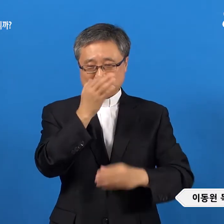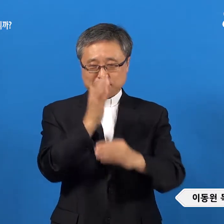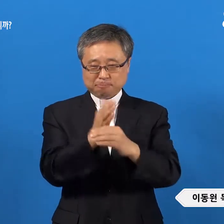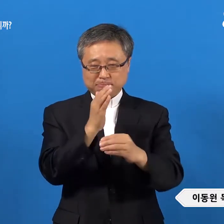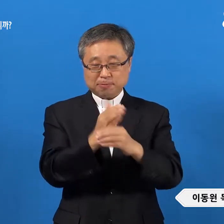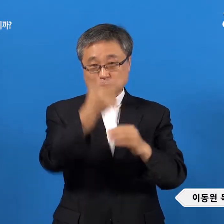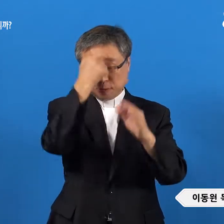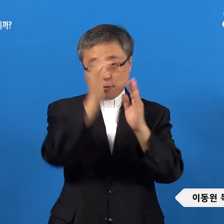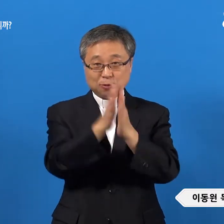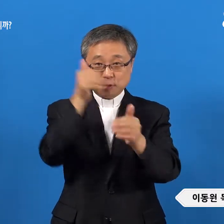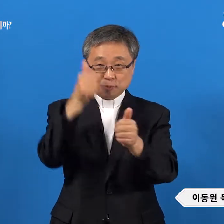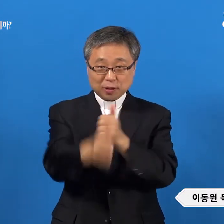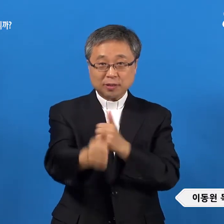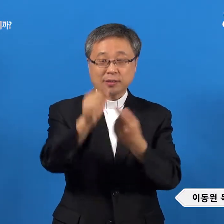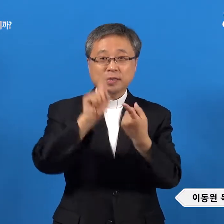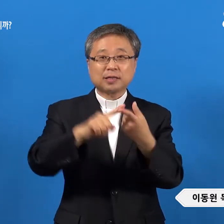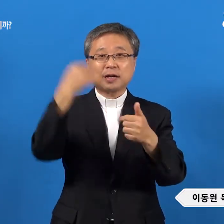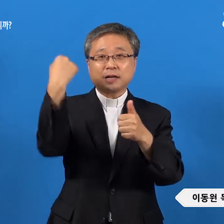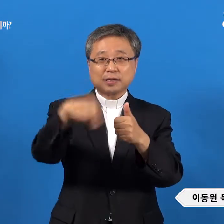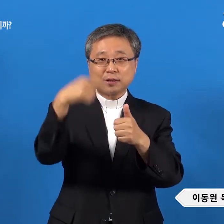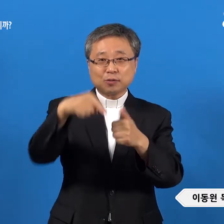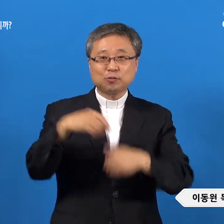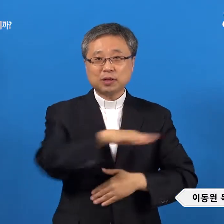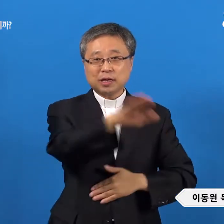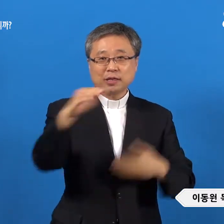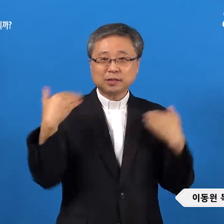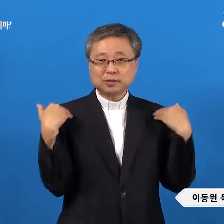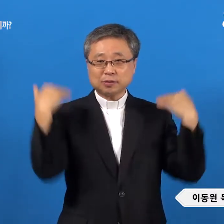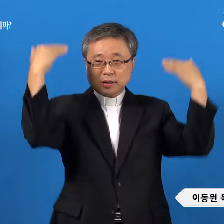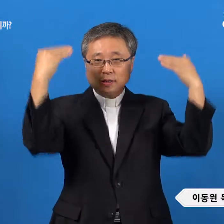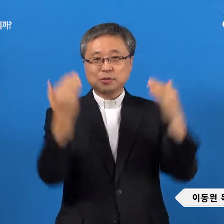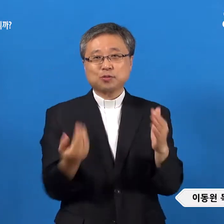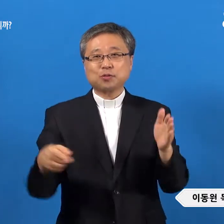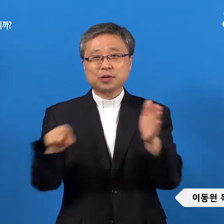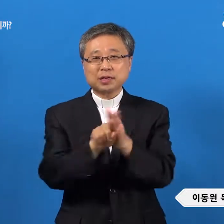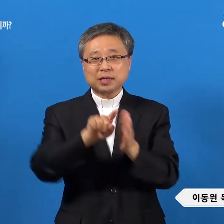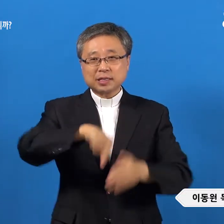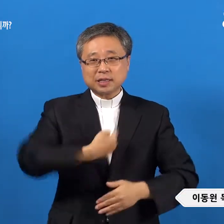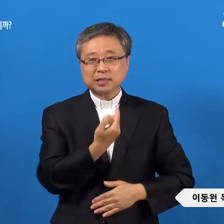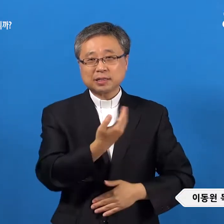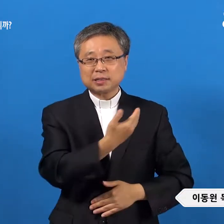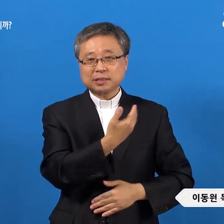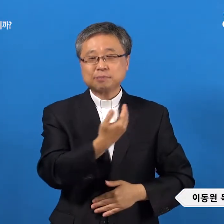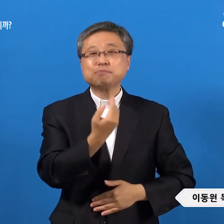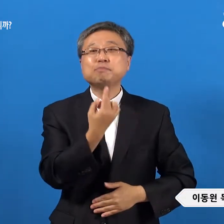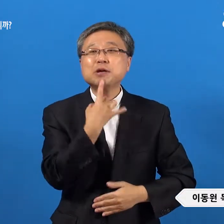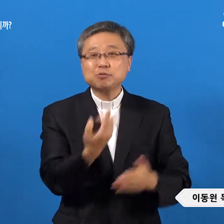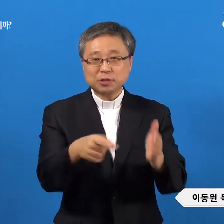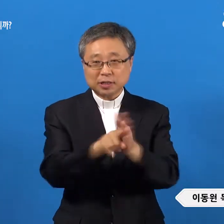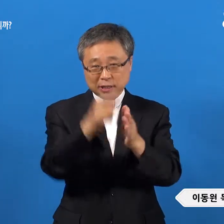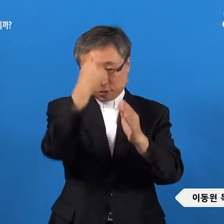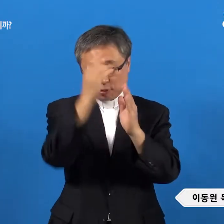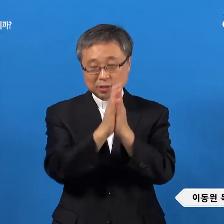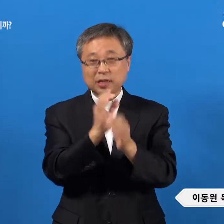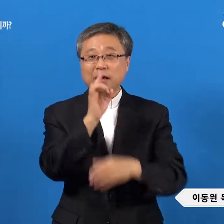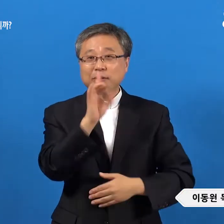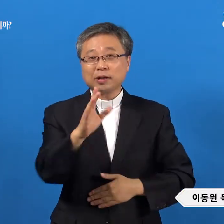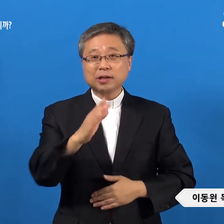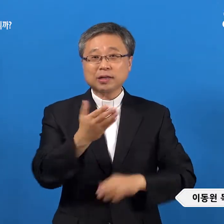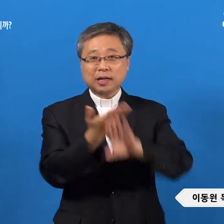것을 가르쳤습니다. 우리가 성숙하기 위해서는 자기 자신만을 위해서 기도해서는 안 된다고. 남을 위해서 기도할 줄